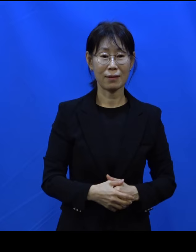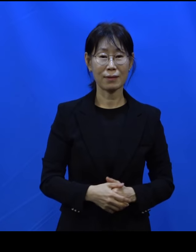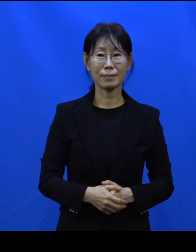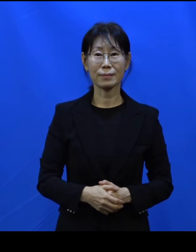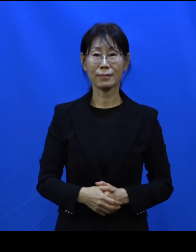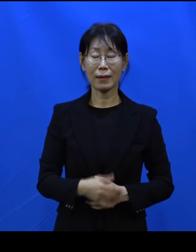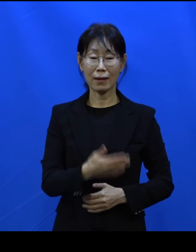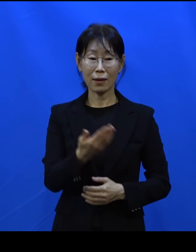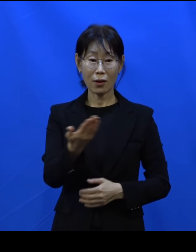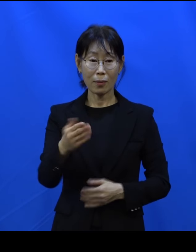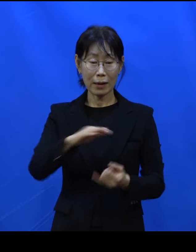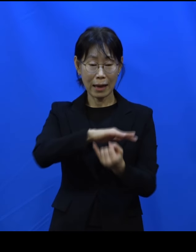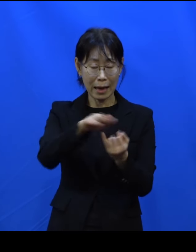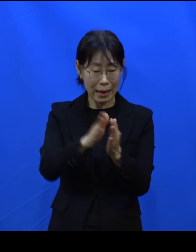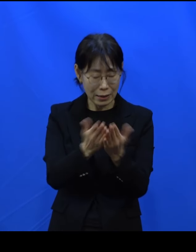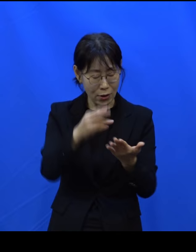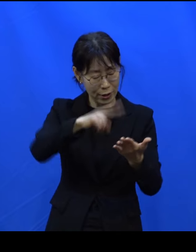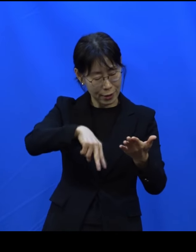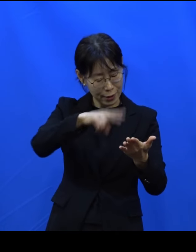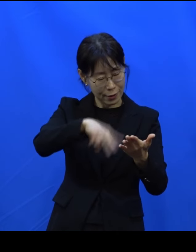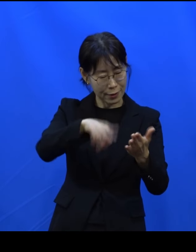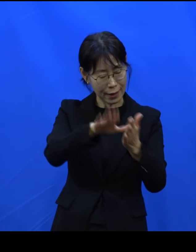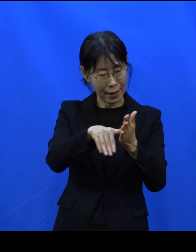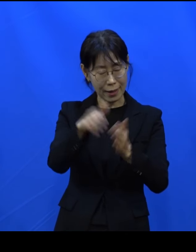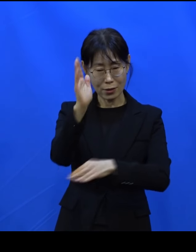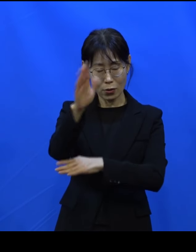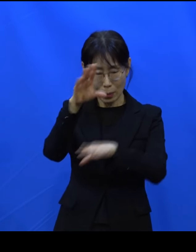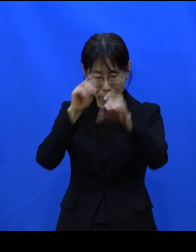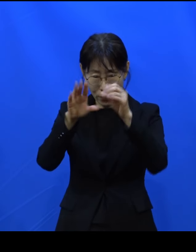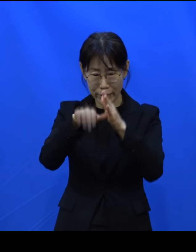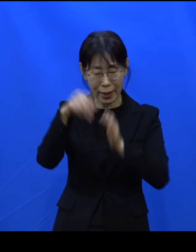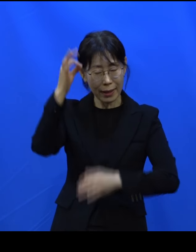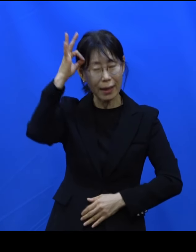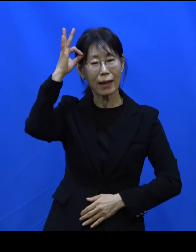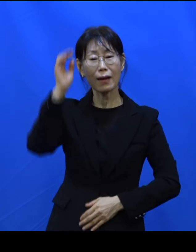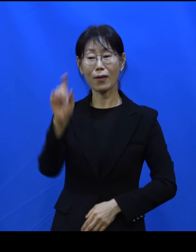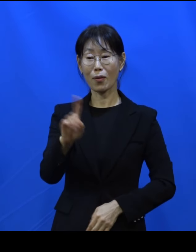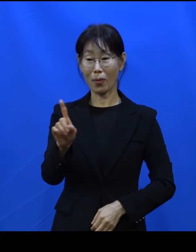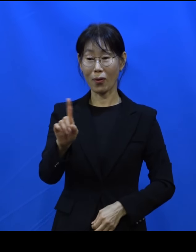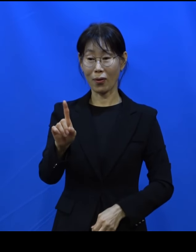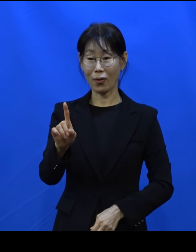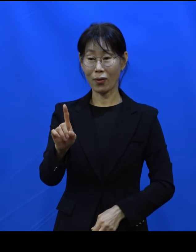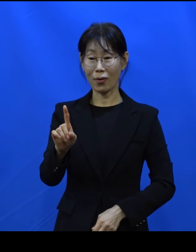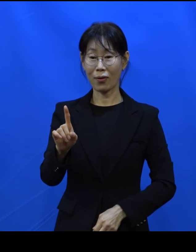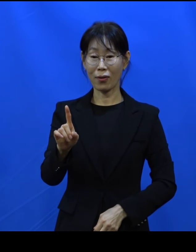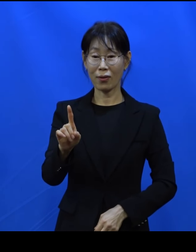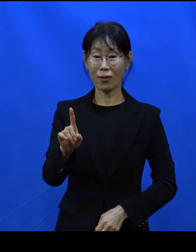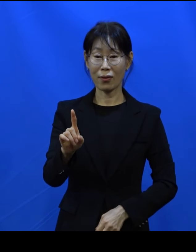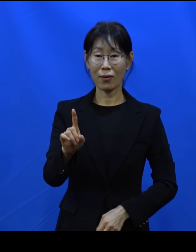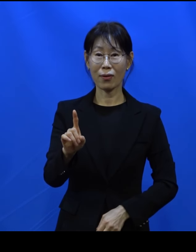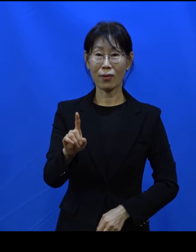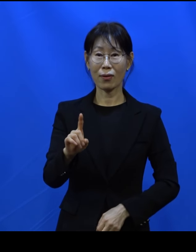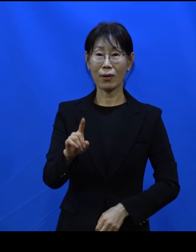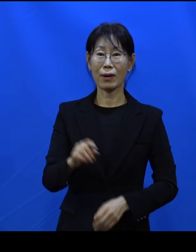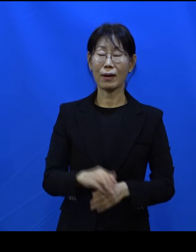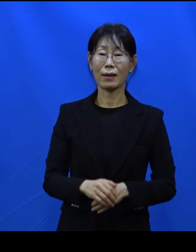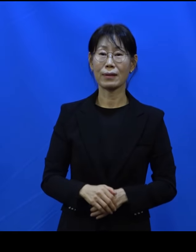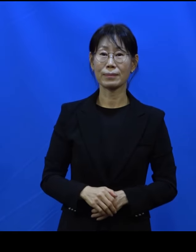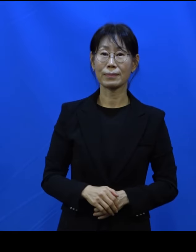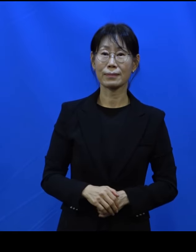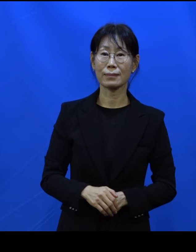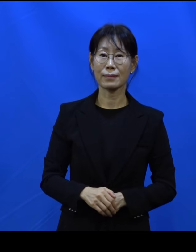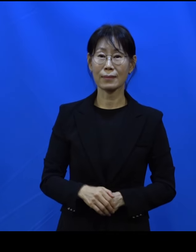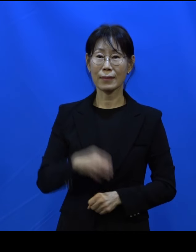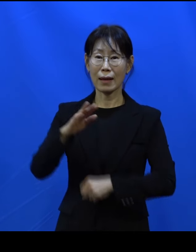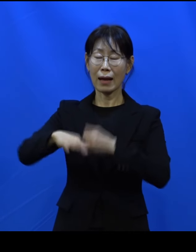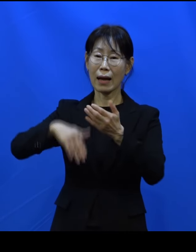여러분, 아가스를 통해서 무엇을 발견합니까? 아가스를 통해 우리에게 가르쳐 주시는 그 지시의